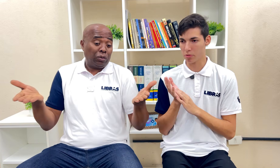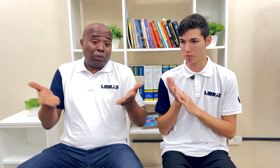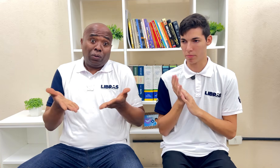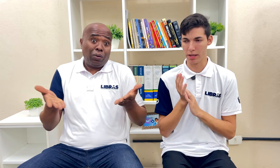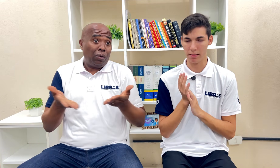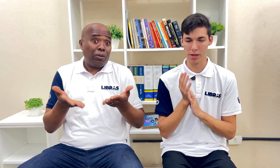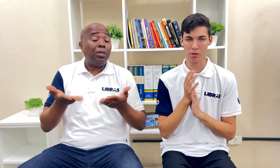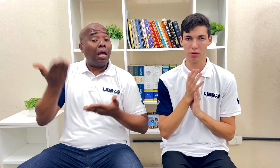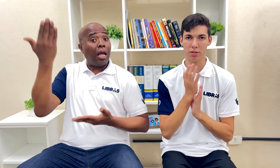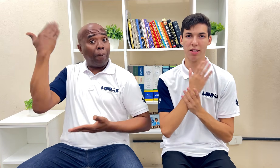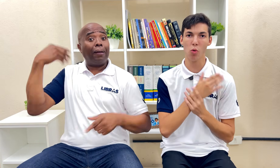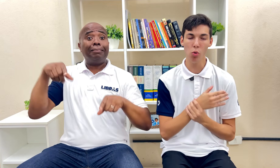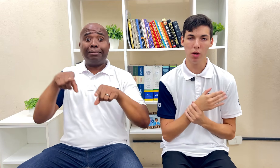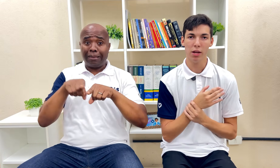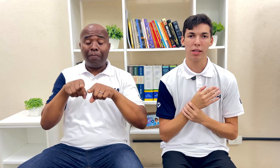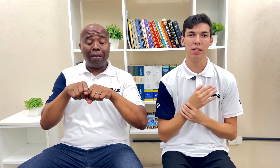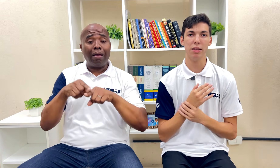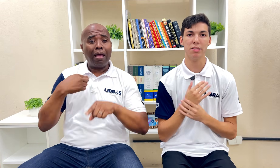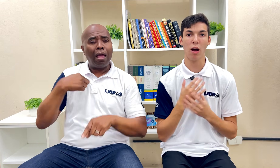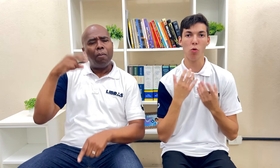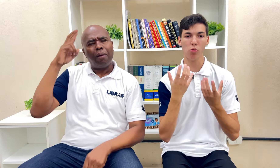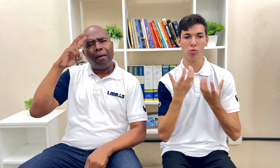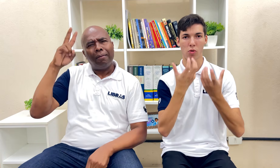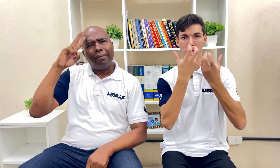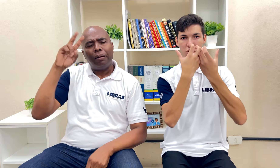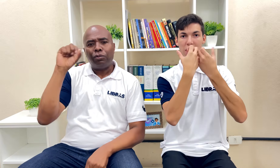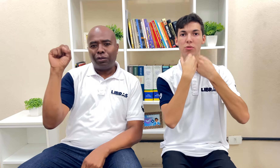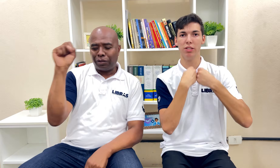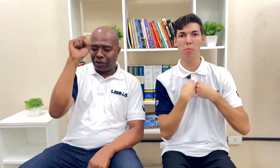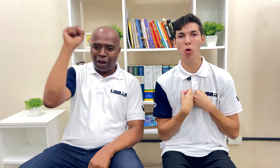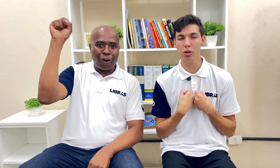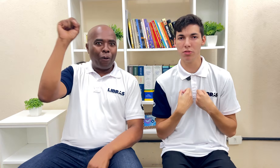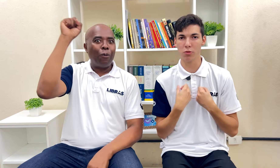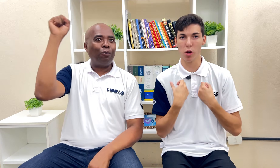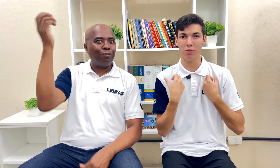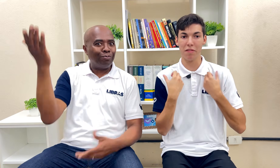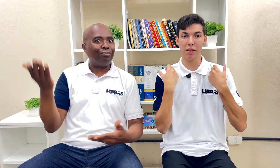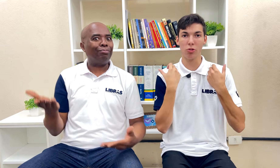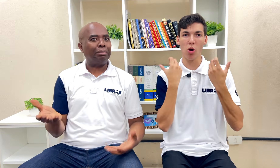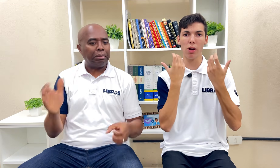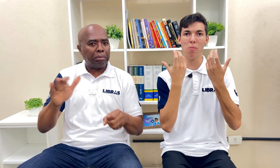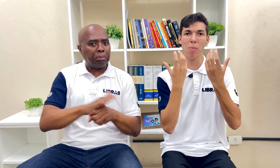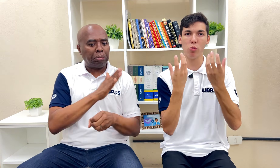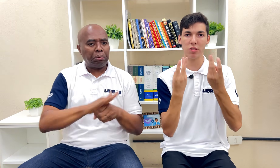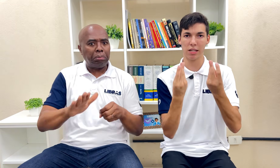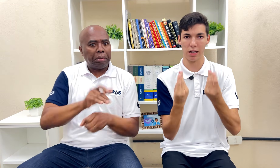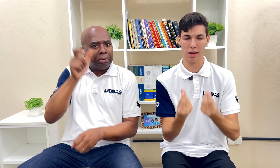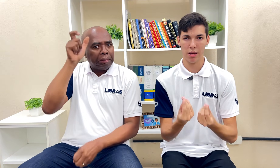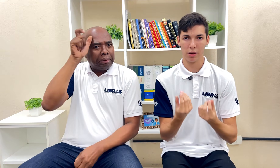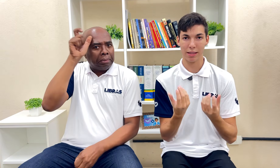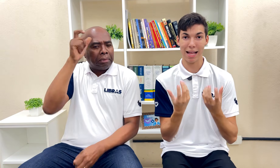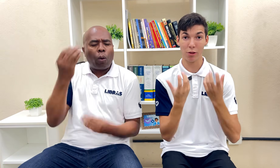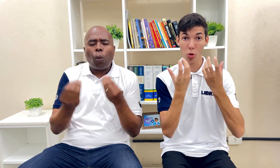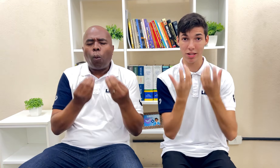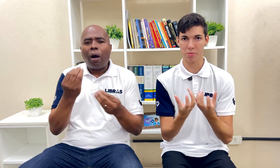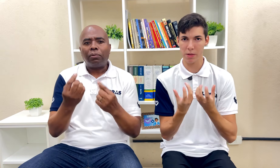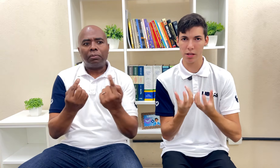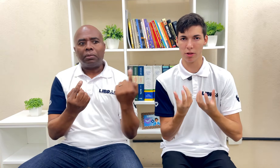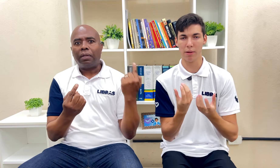exemplo, me recordo de Saul, que Saul, cheio de demônios, quando Davi toca uma música no espírito, a Bíblia